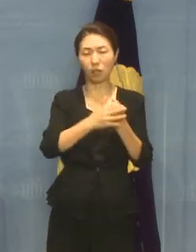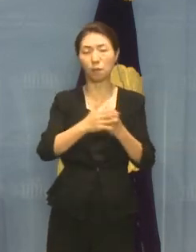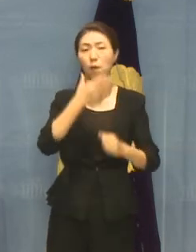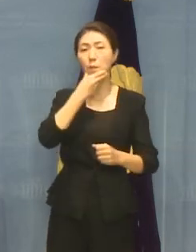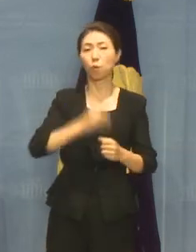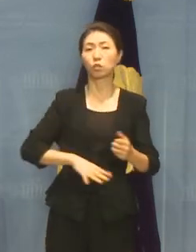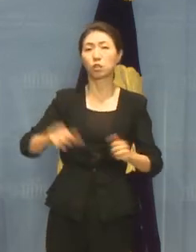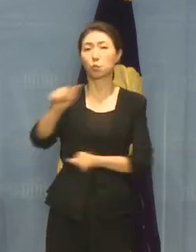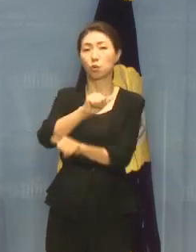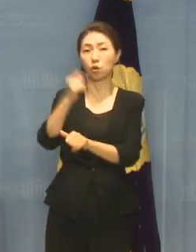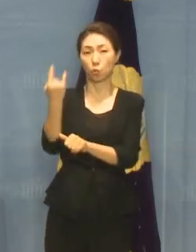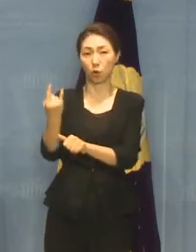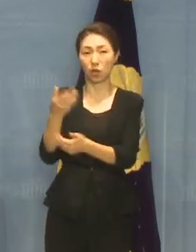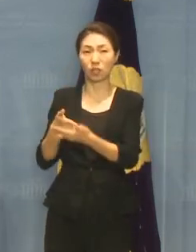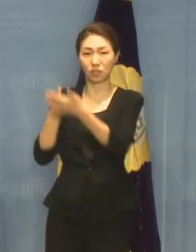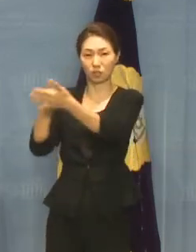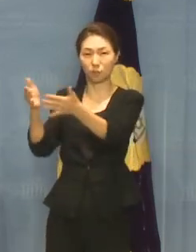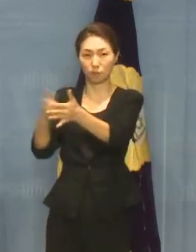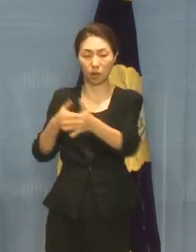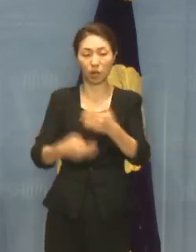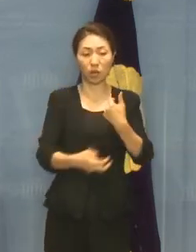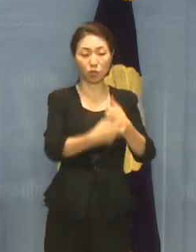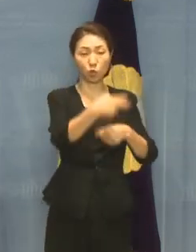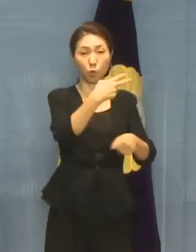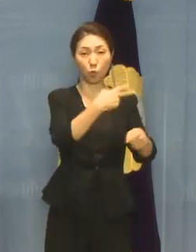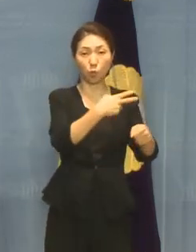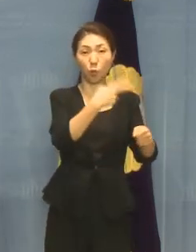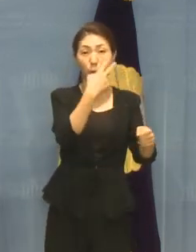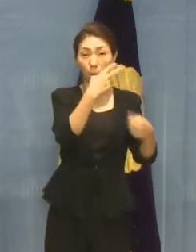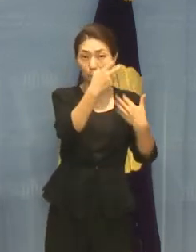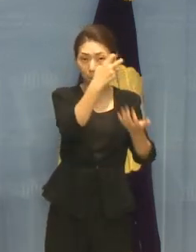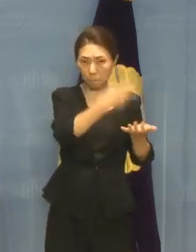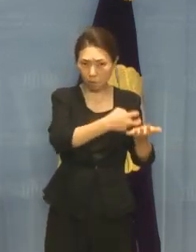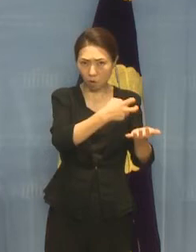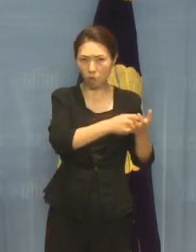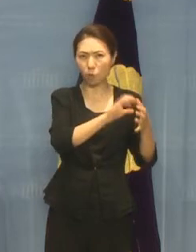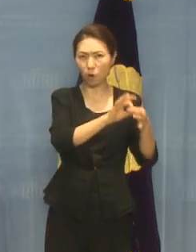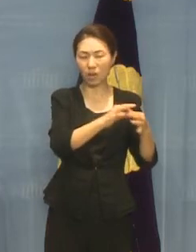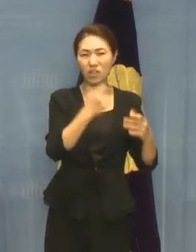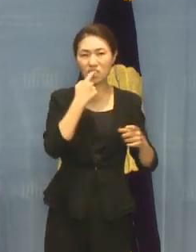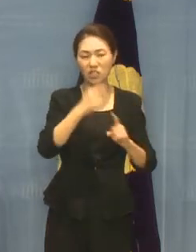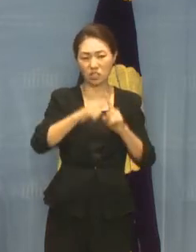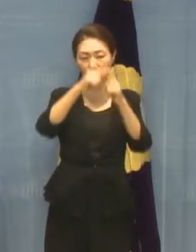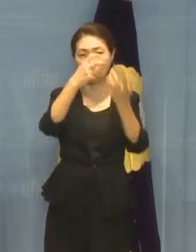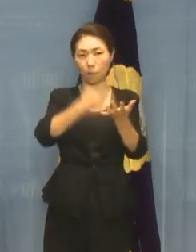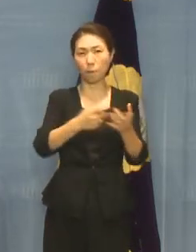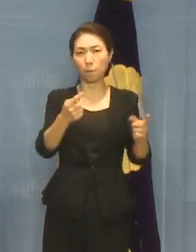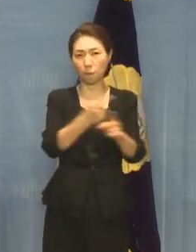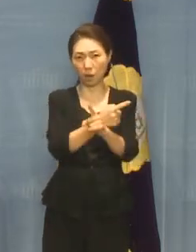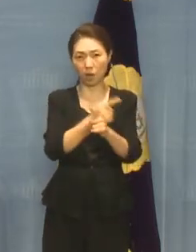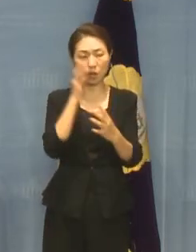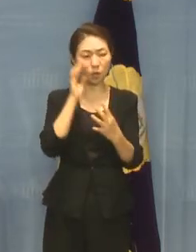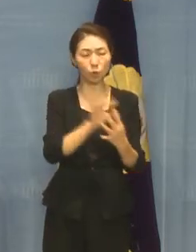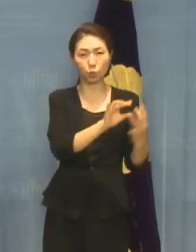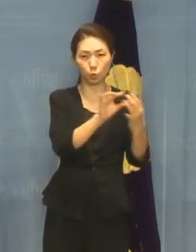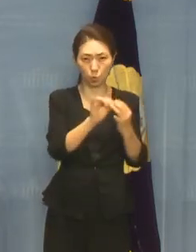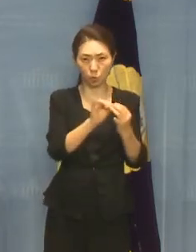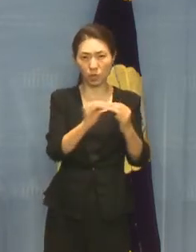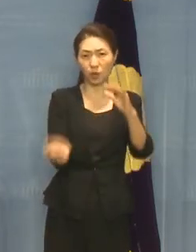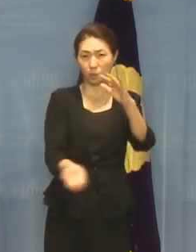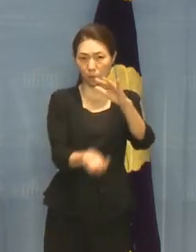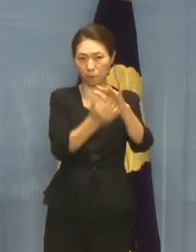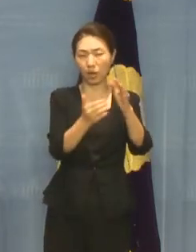보건복지위원회로 회부되었고 의료법상 간호사 정원 기준 개정에 관한 청원이 7월 30일 성립되어 8월